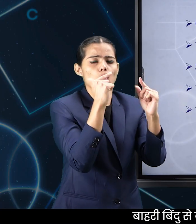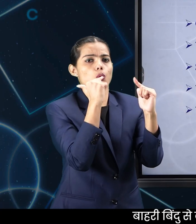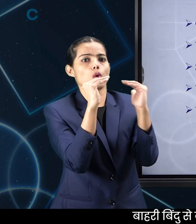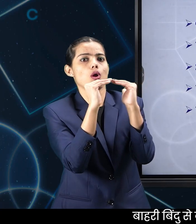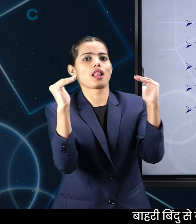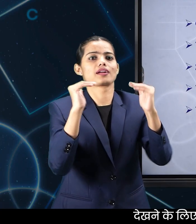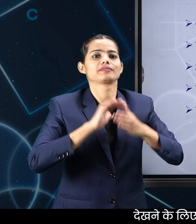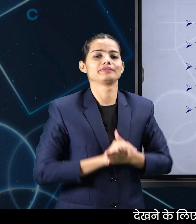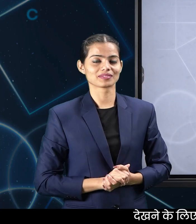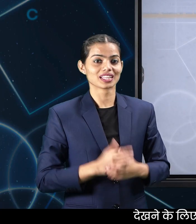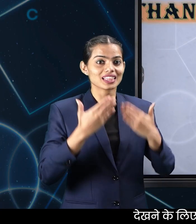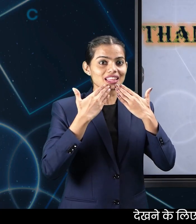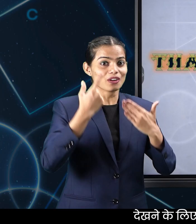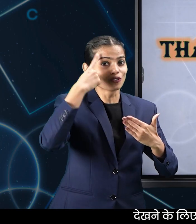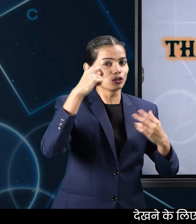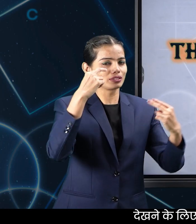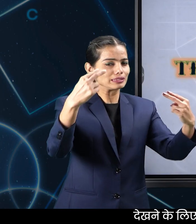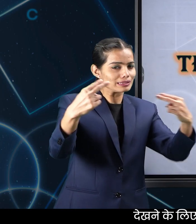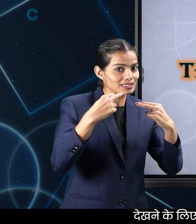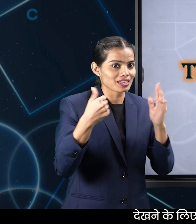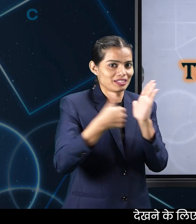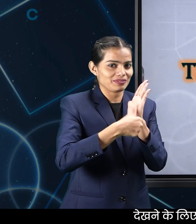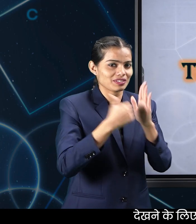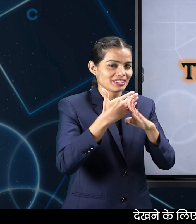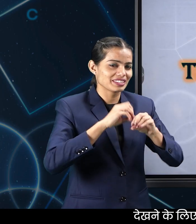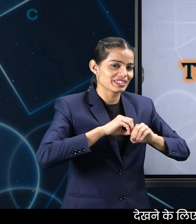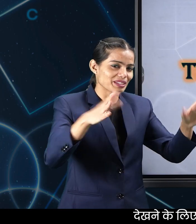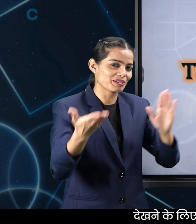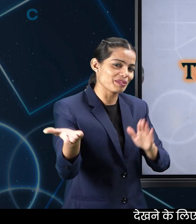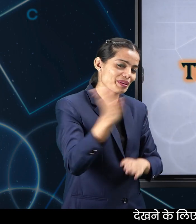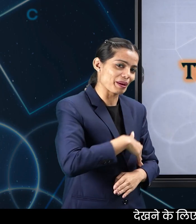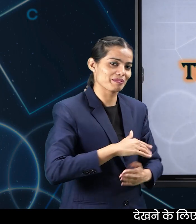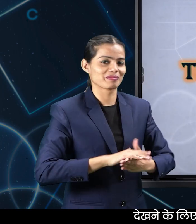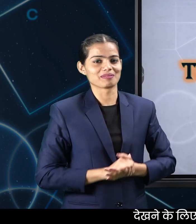देखने के लिए धन्यवाद। लाइक, शेयर और सब्सक्राइब करें